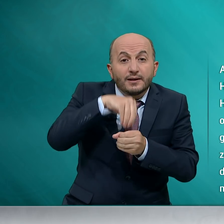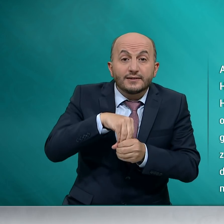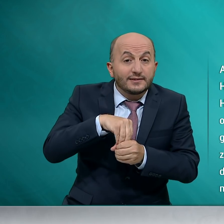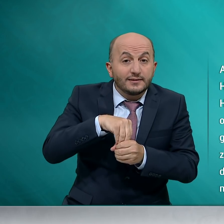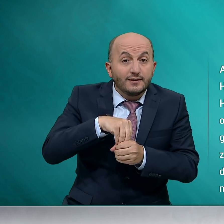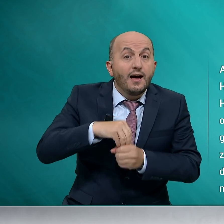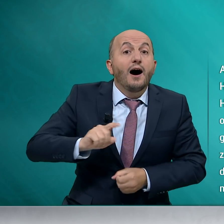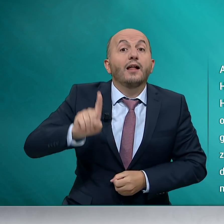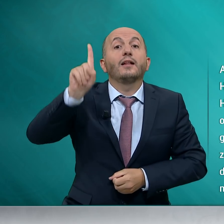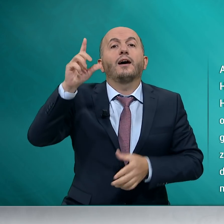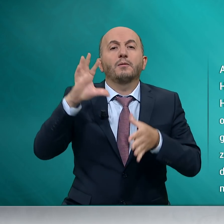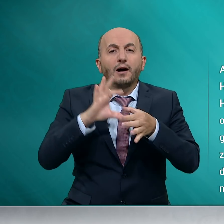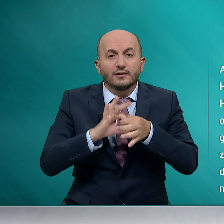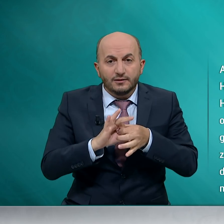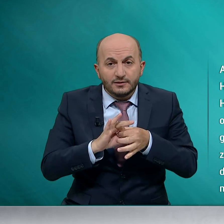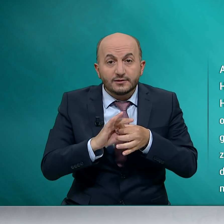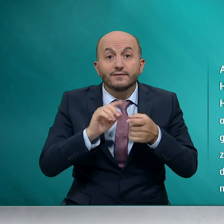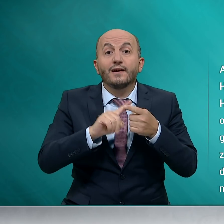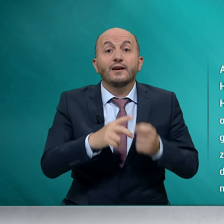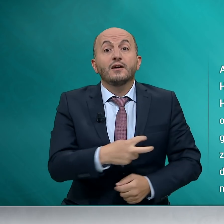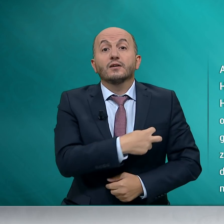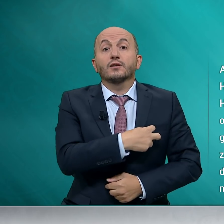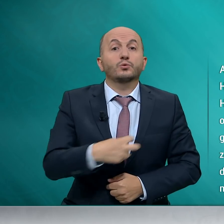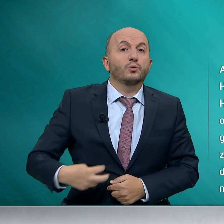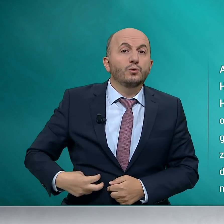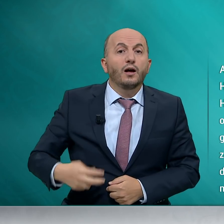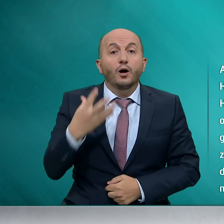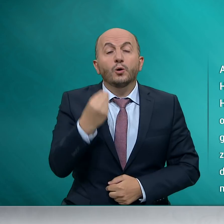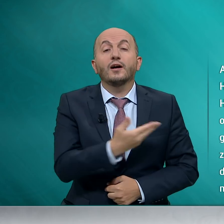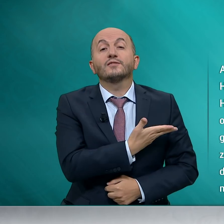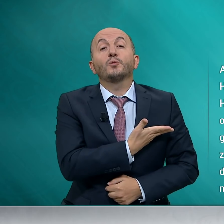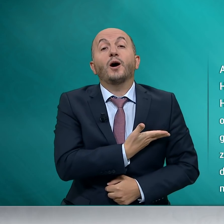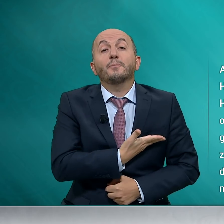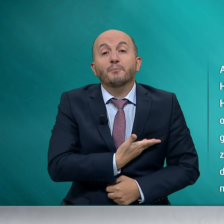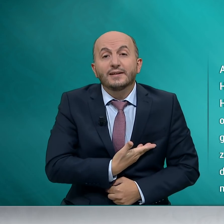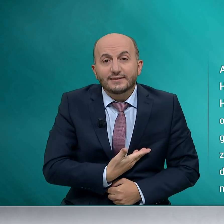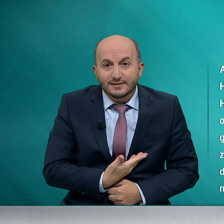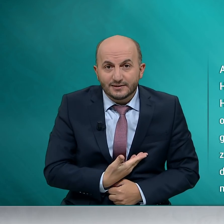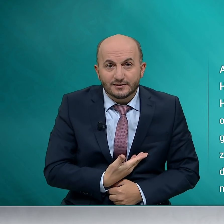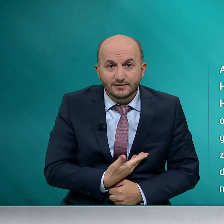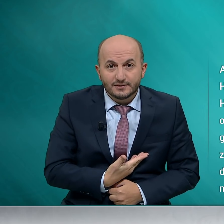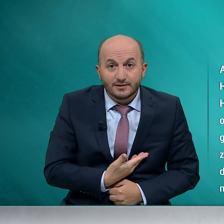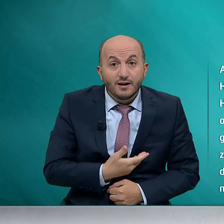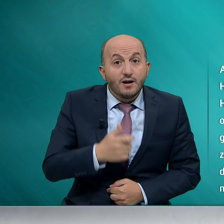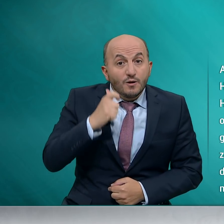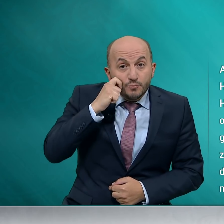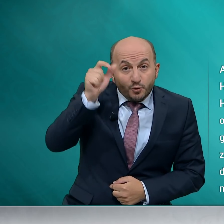mayası Allah'a bağlılık ve Resulullah'a olan muhabbettir.